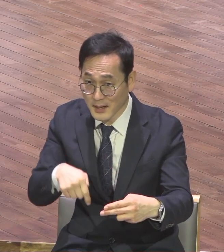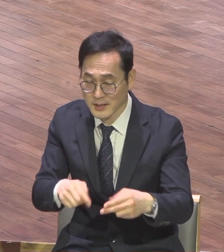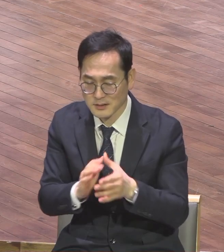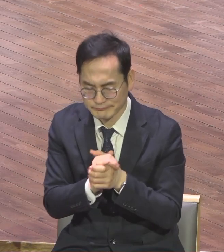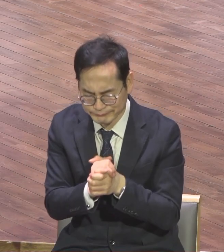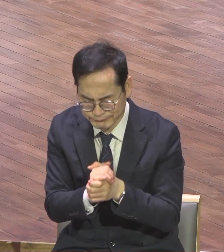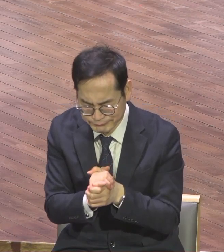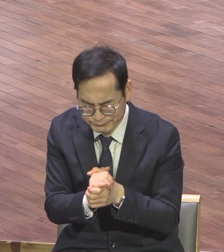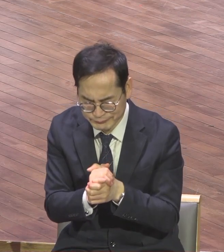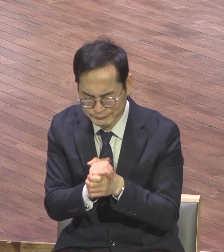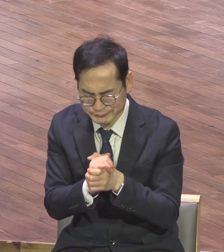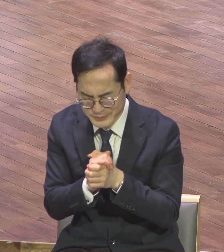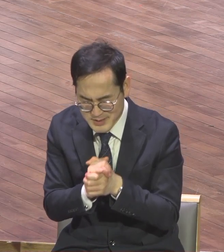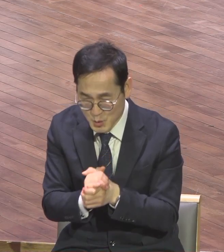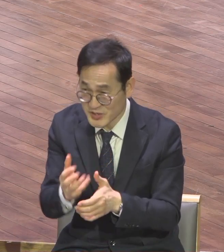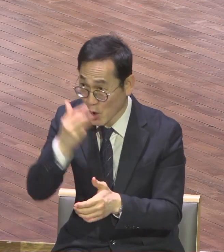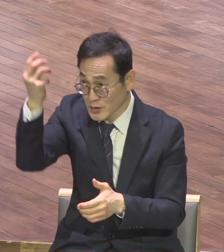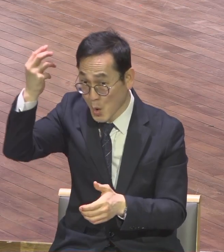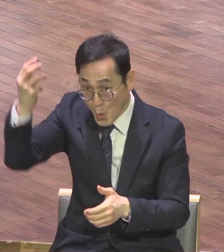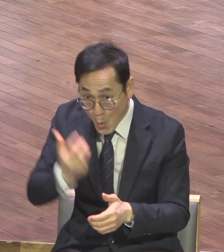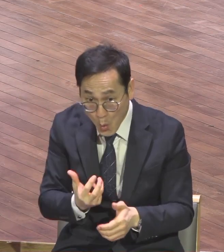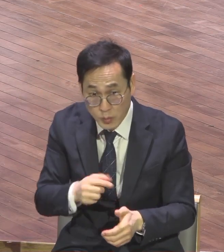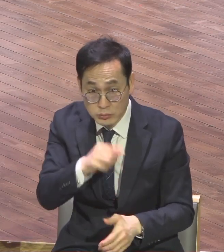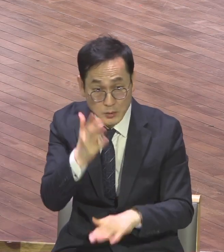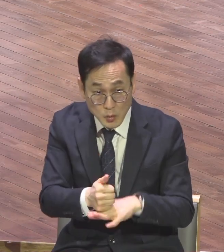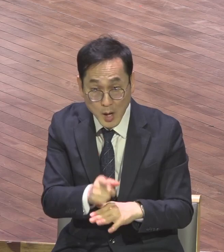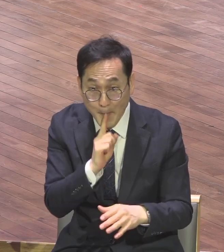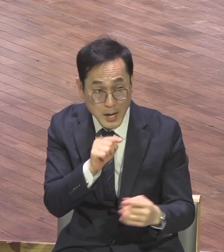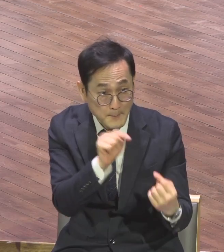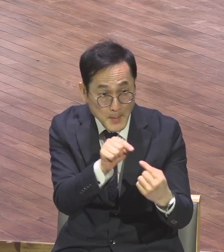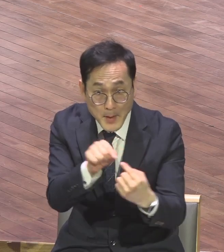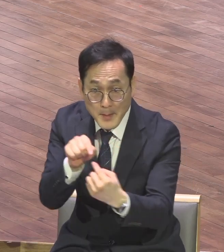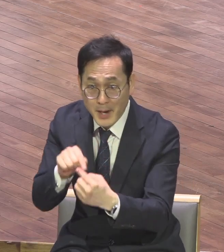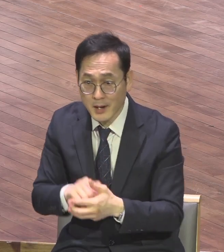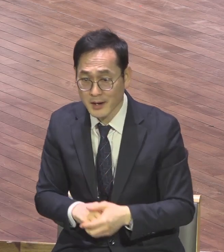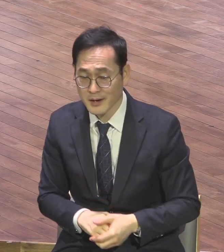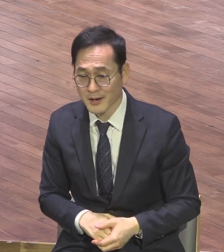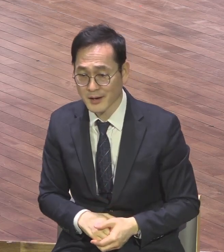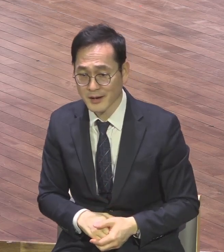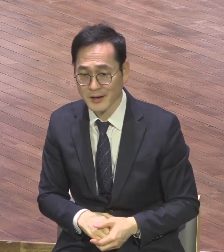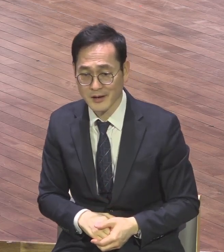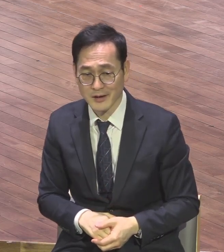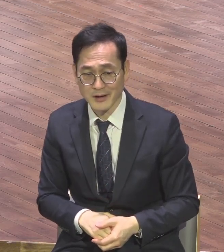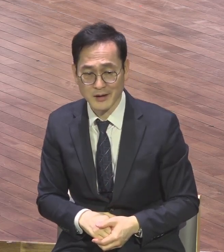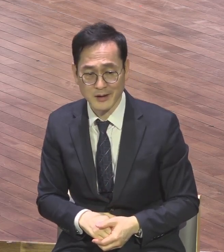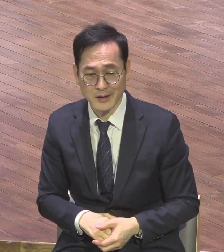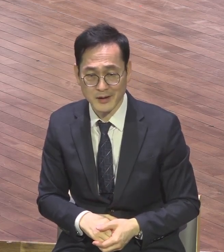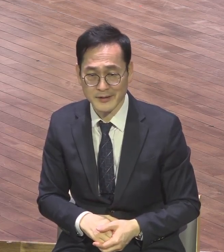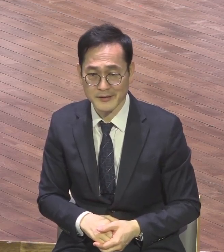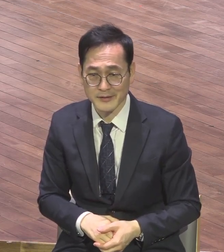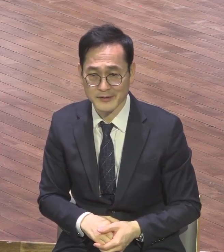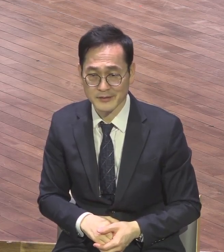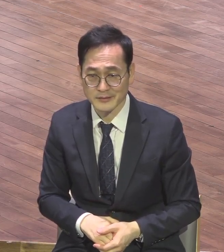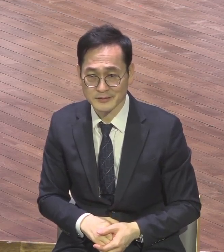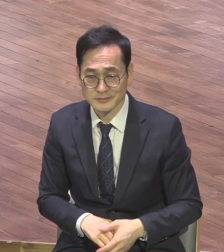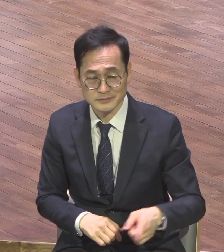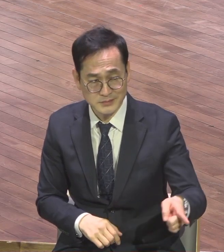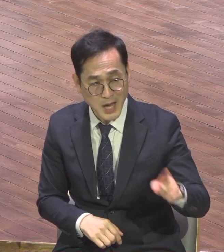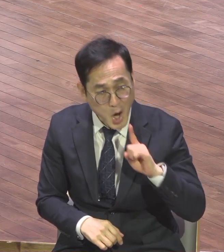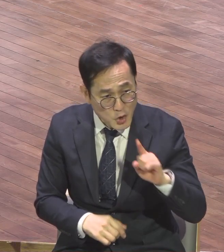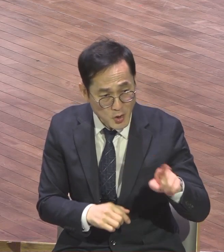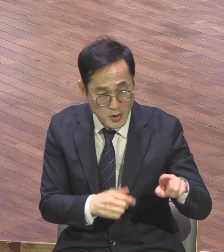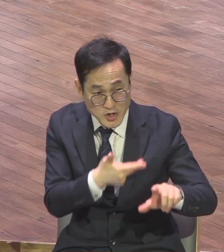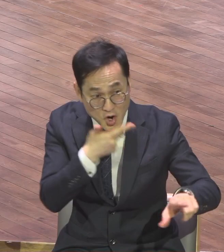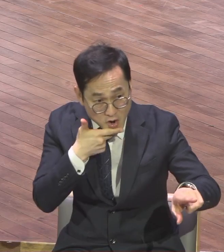되지는. 열방에 어떤 사람들이 오순절날에 한 자리에 모이는데 한마디로 하나님의 복음을